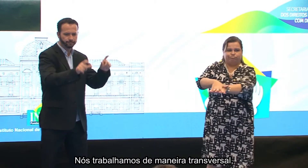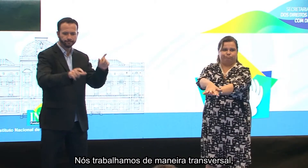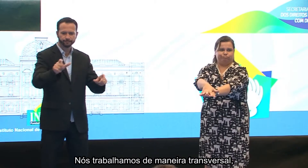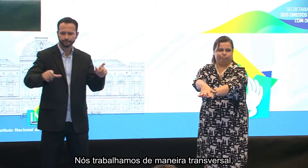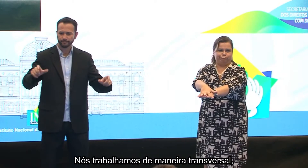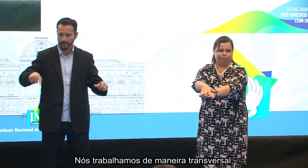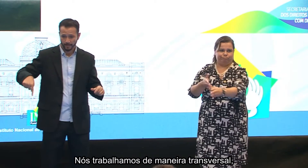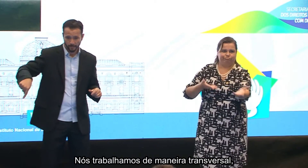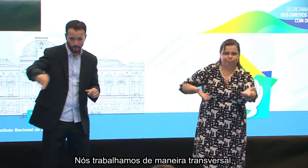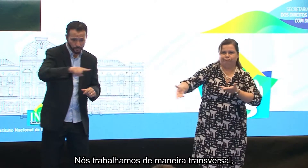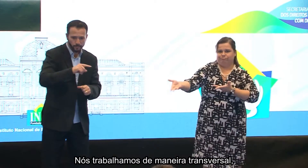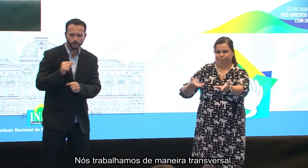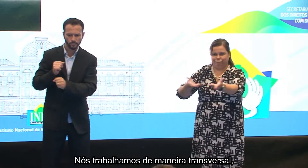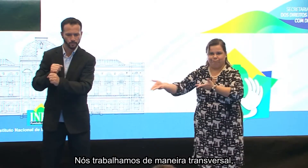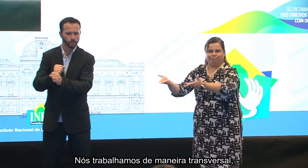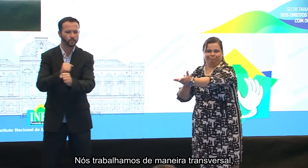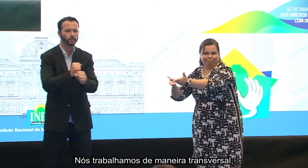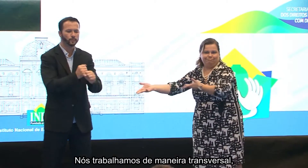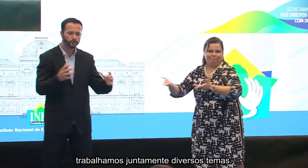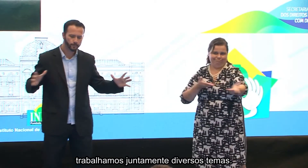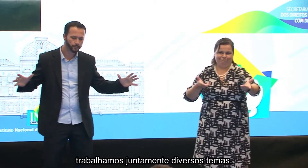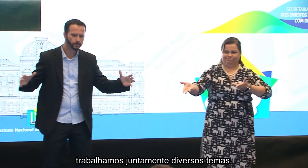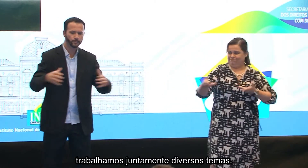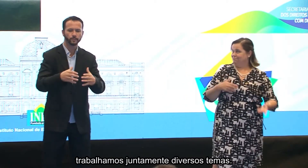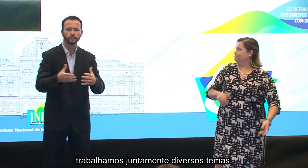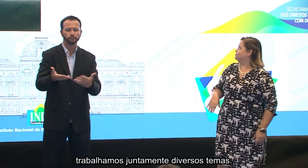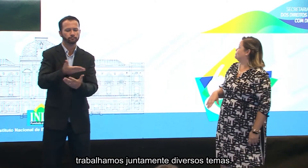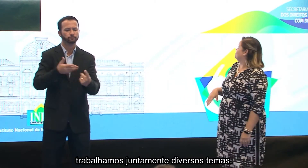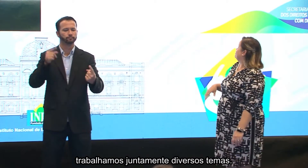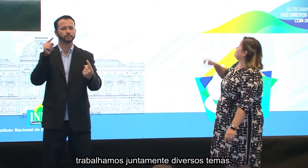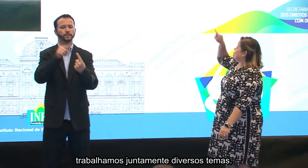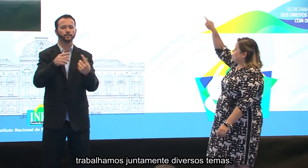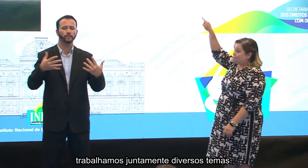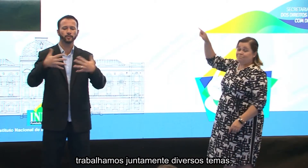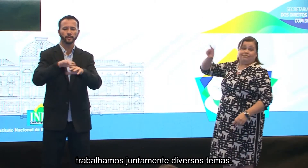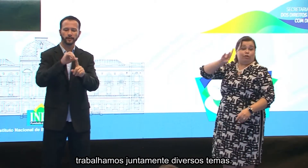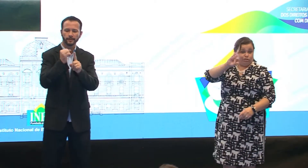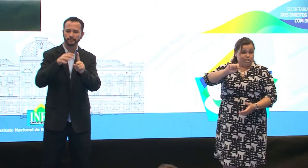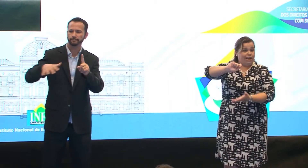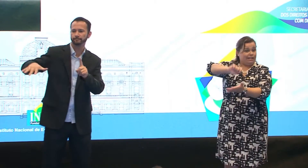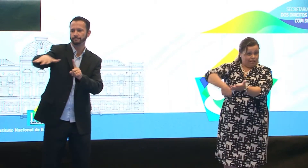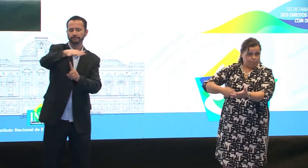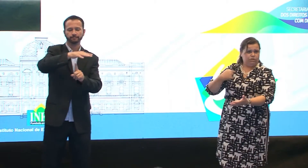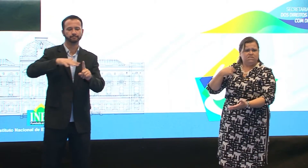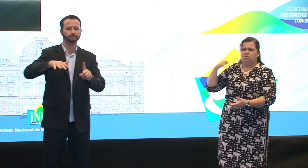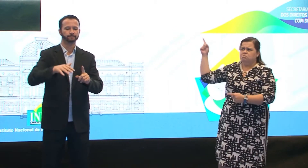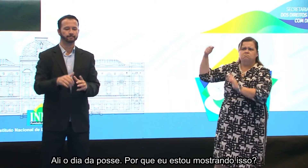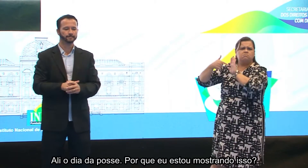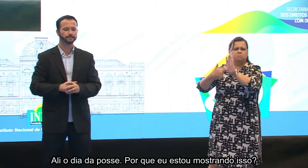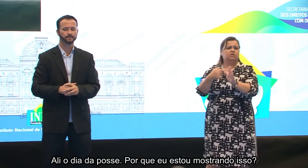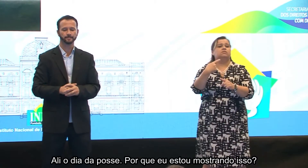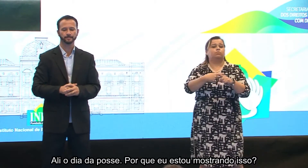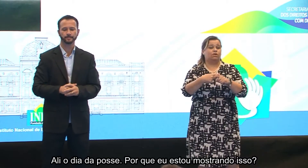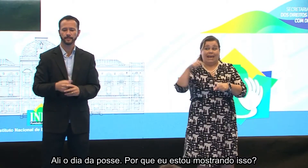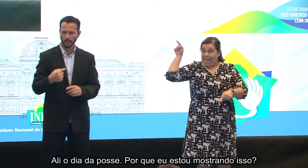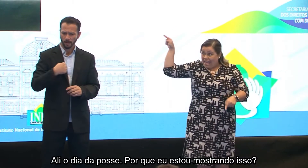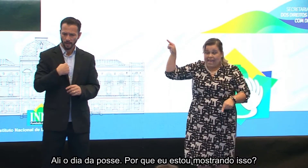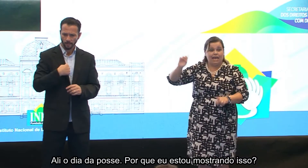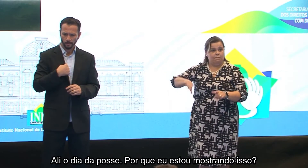nós trabalhamos de maneira transversal, trabalhamos juntamente diversos temas. E ali o dia da posse, e por que eu